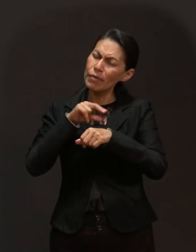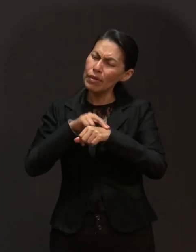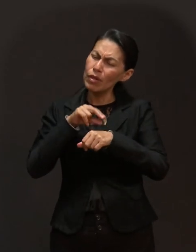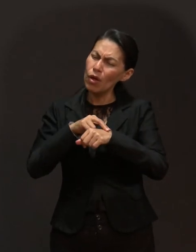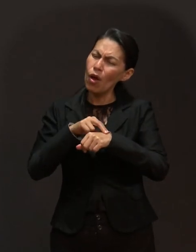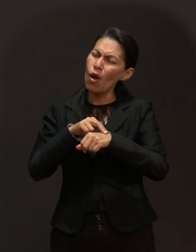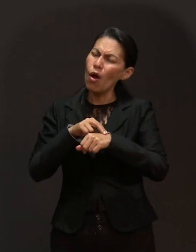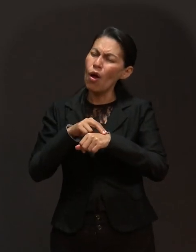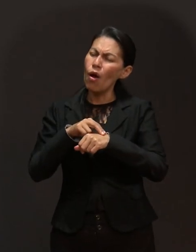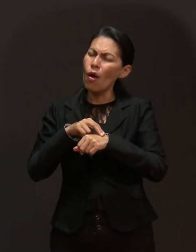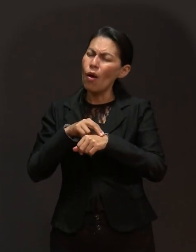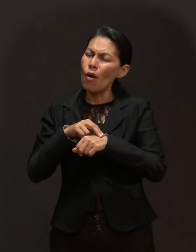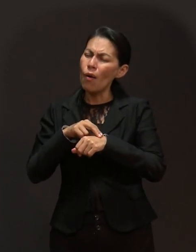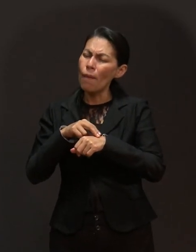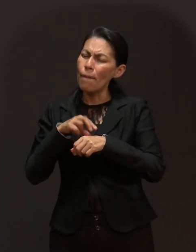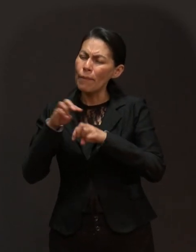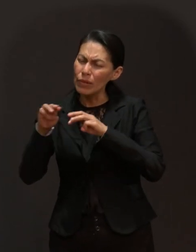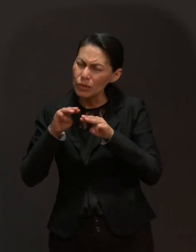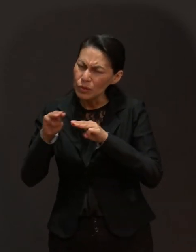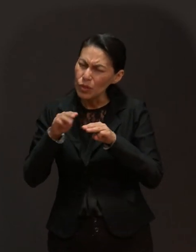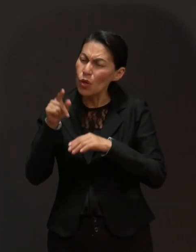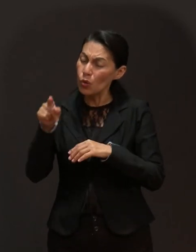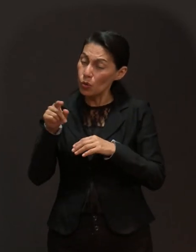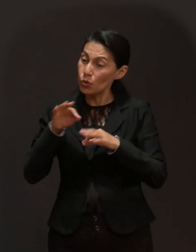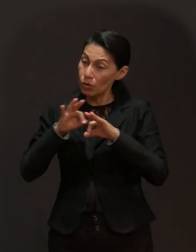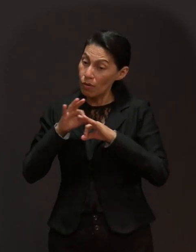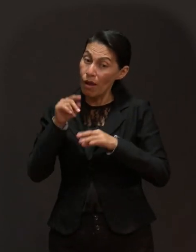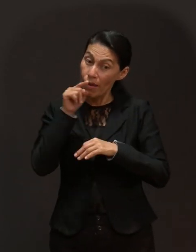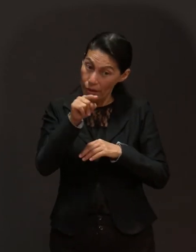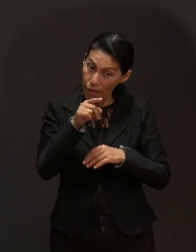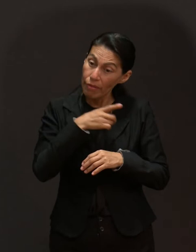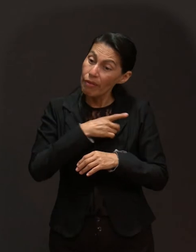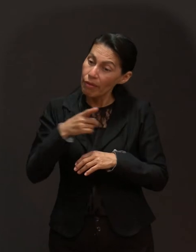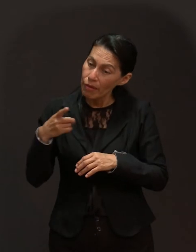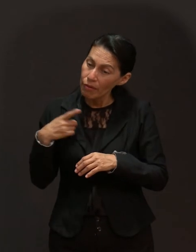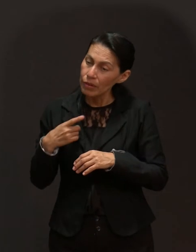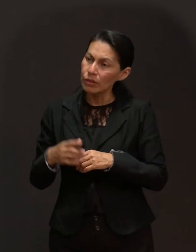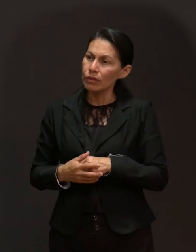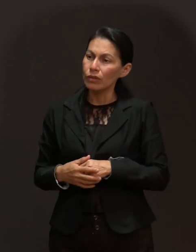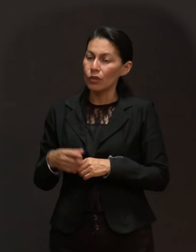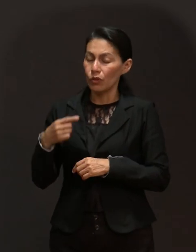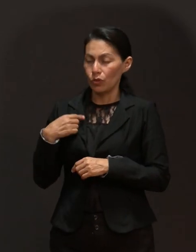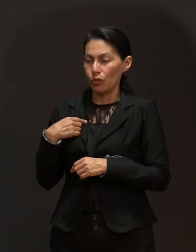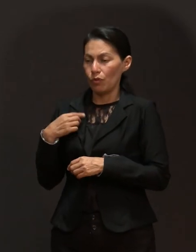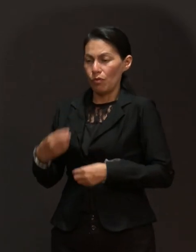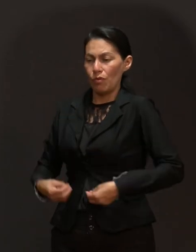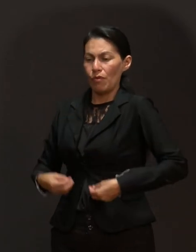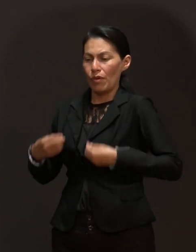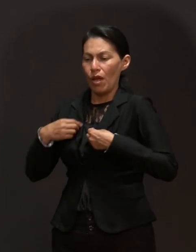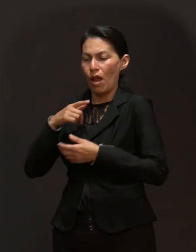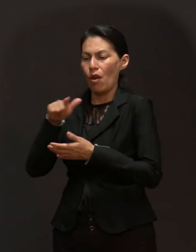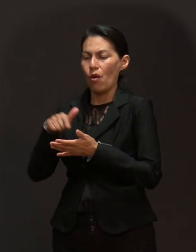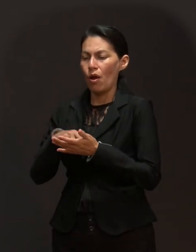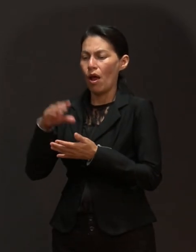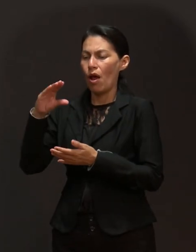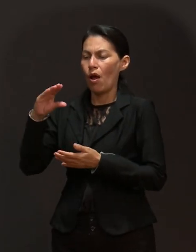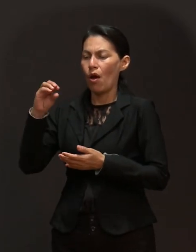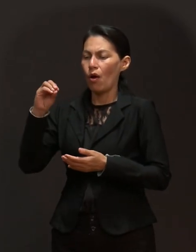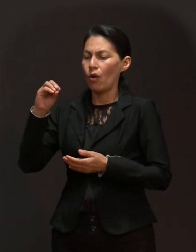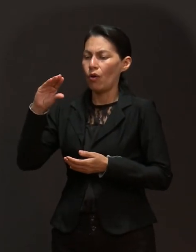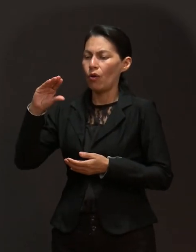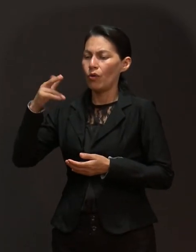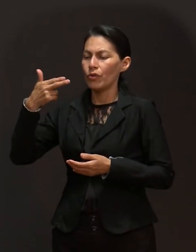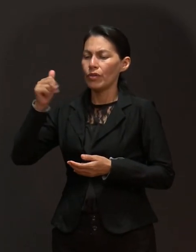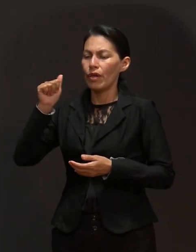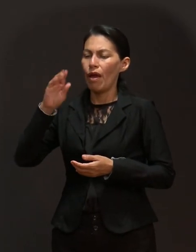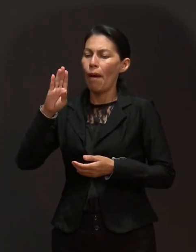adventistas misioneros en Bolivia no hay hospital adventista tienes que irte yo estaba ya en Cochabamba con mi familia en